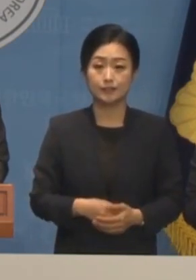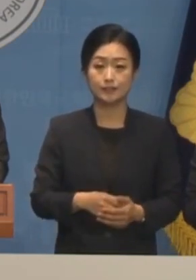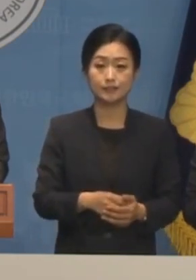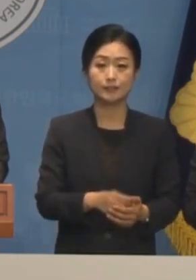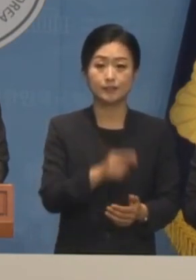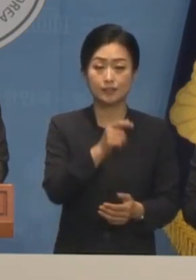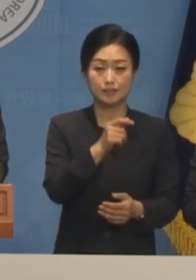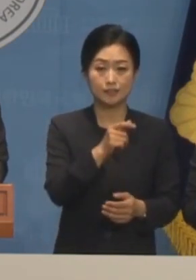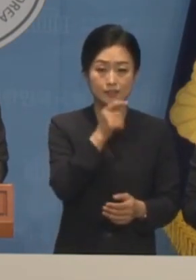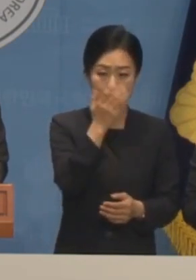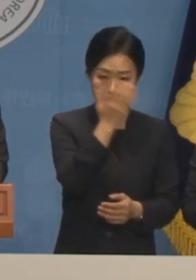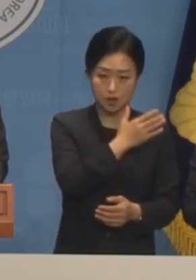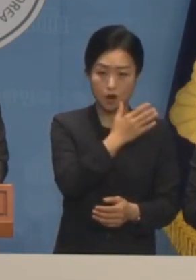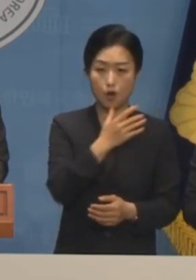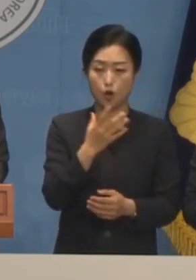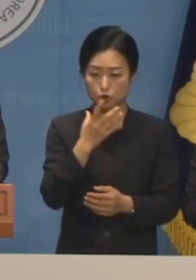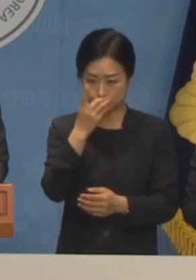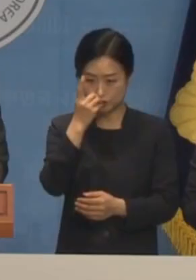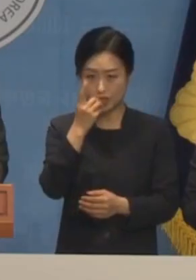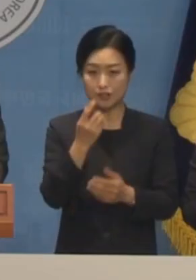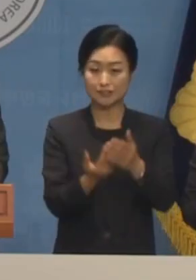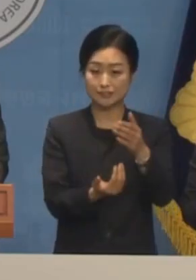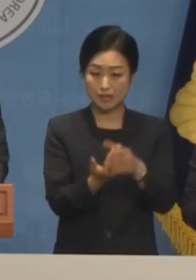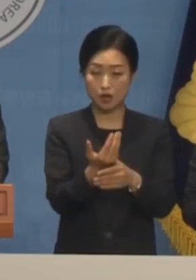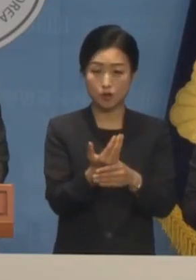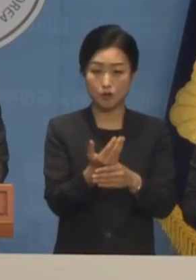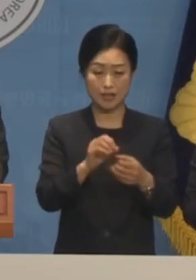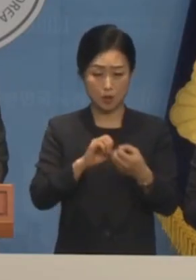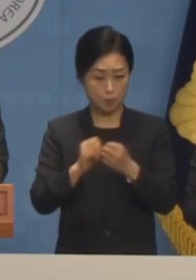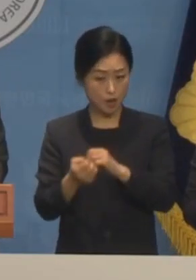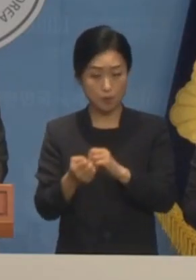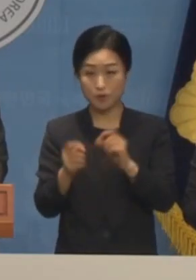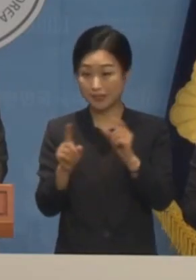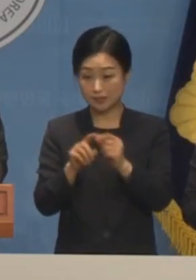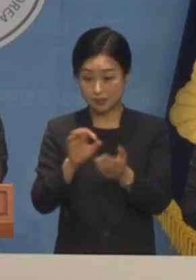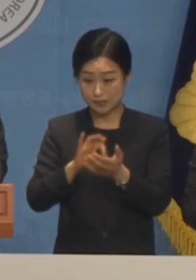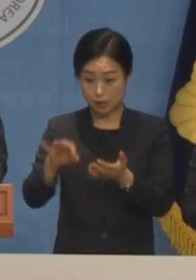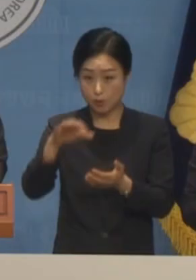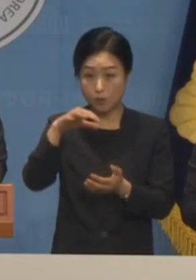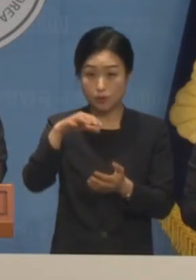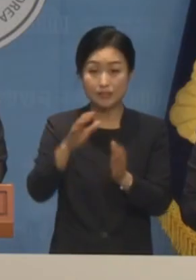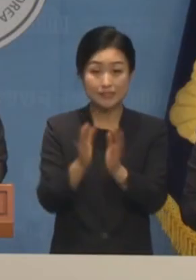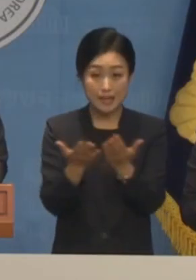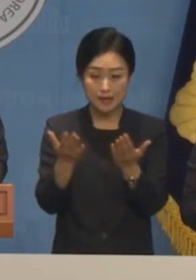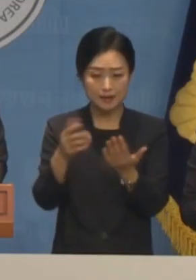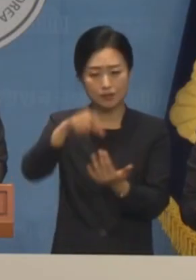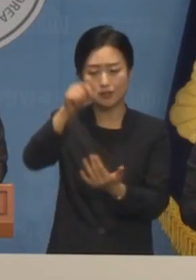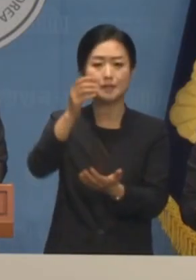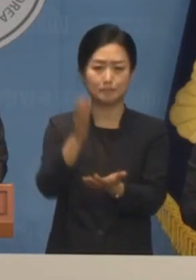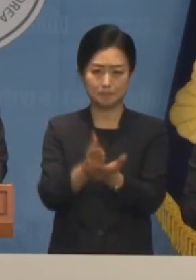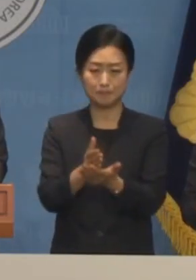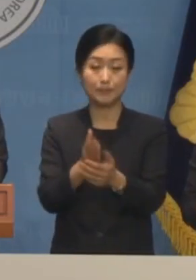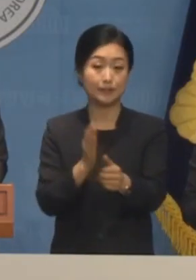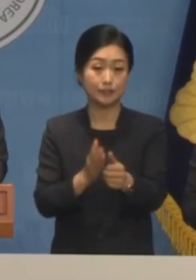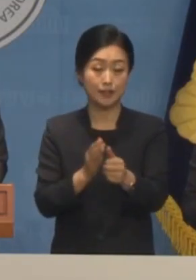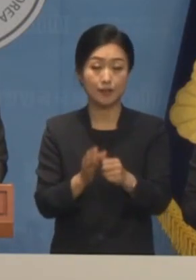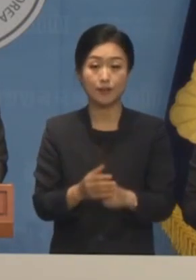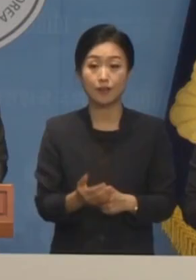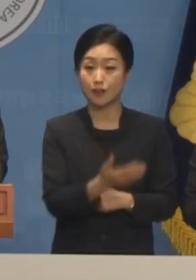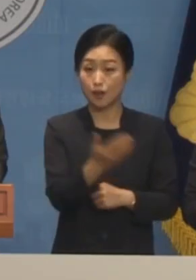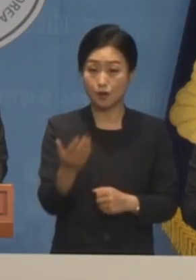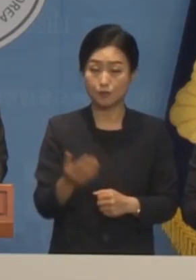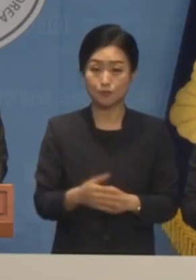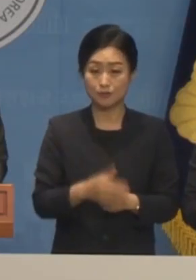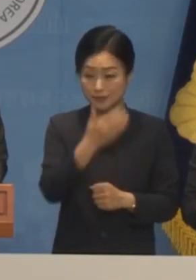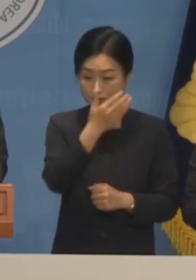사건을 왜곡한 교과서를 선택해서 는 안될 것입니다 잘하는 학생들에게 국가폭력을